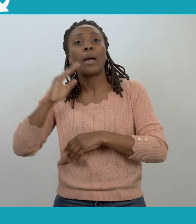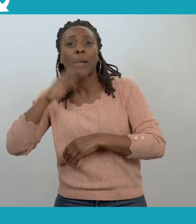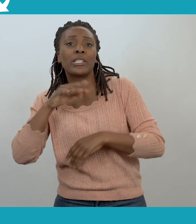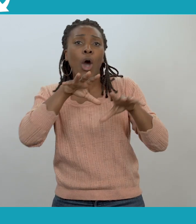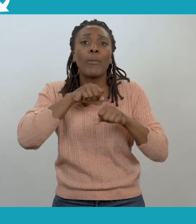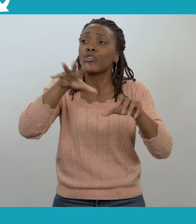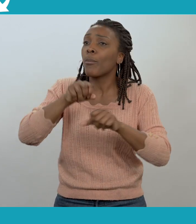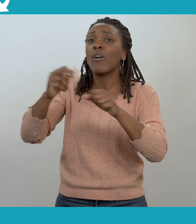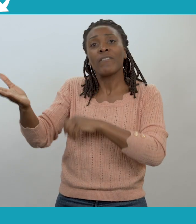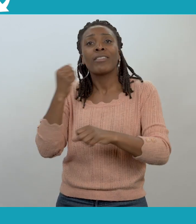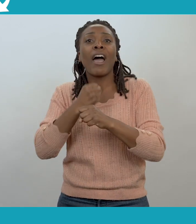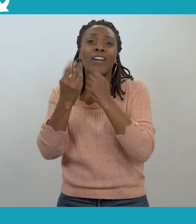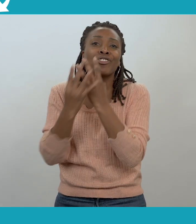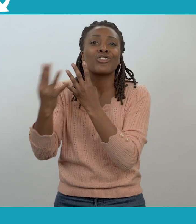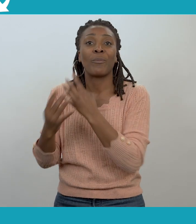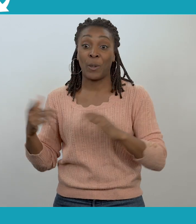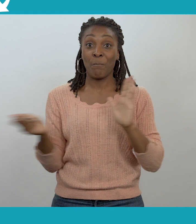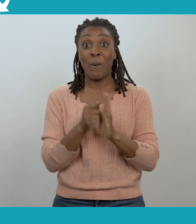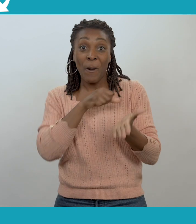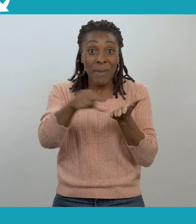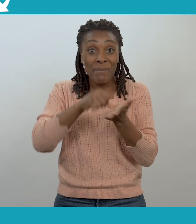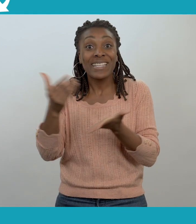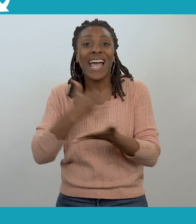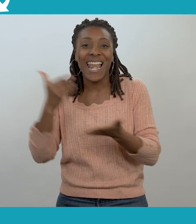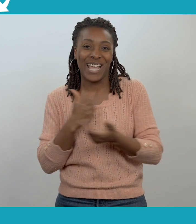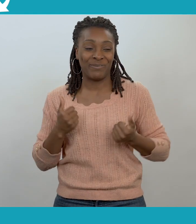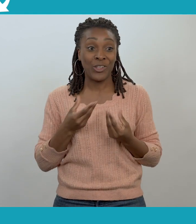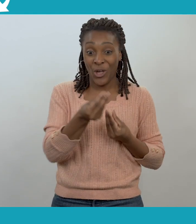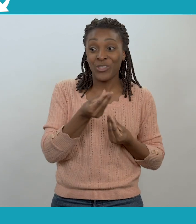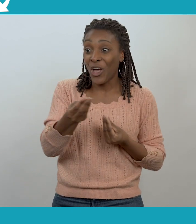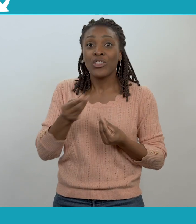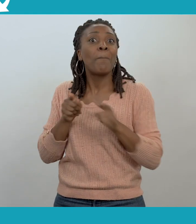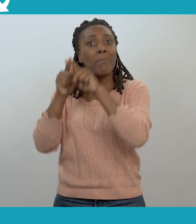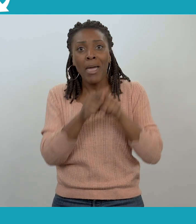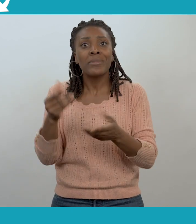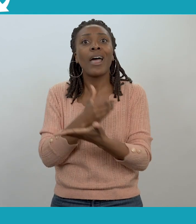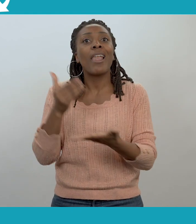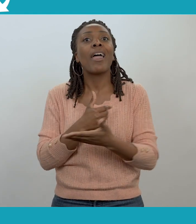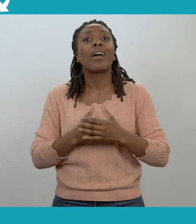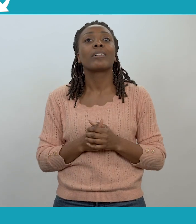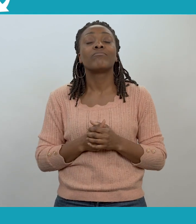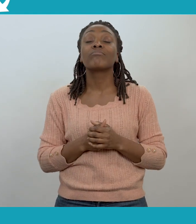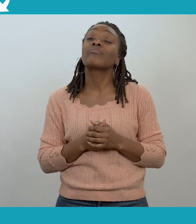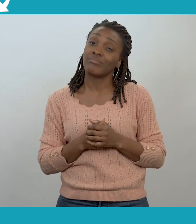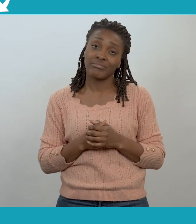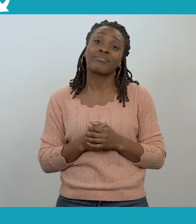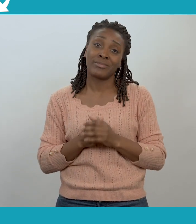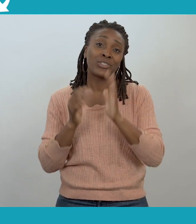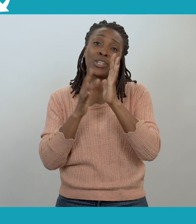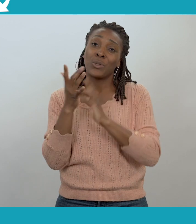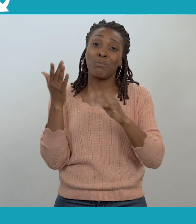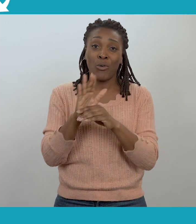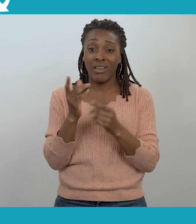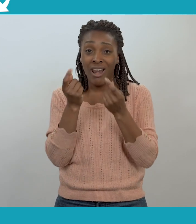journée. Lorsque le moment est venu de les payer, il leur a donné à tous le même salaire. Oui, Jésus montre